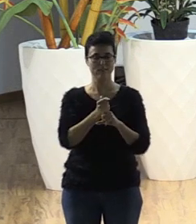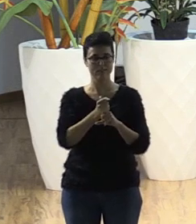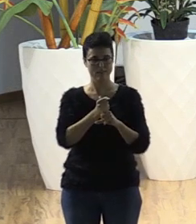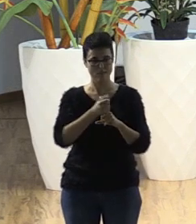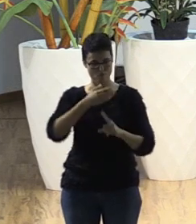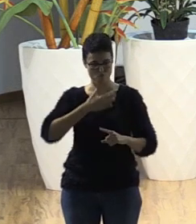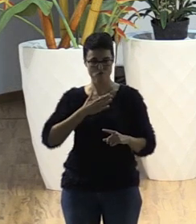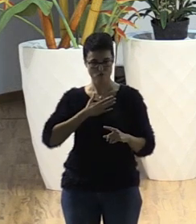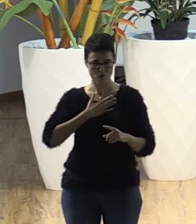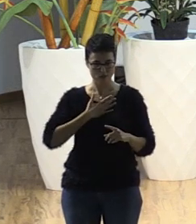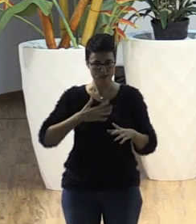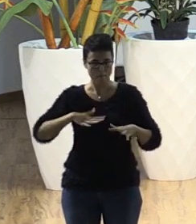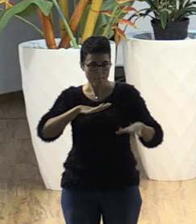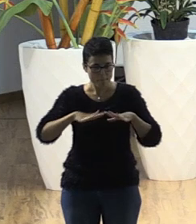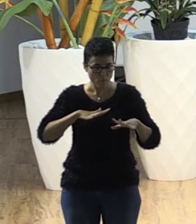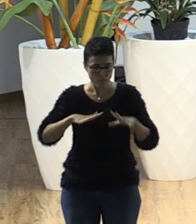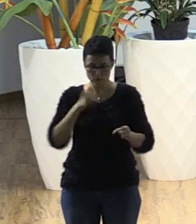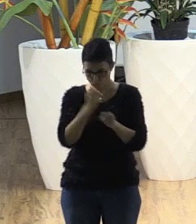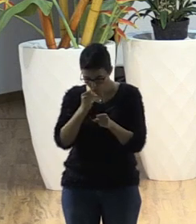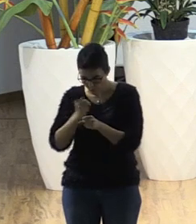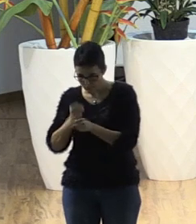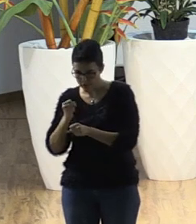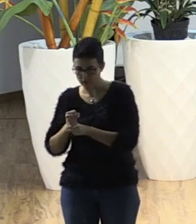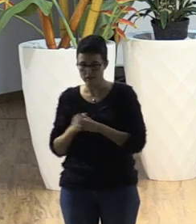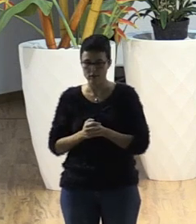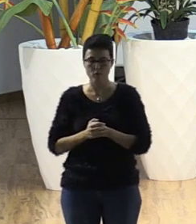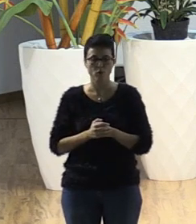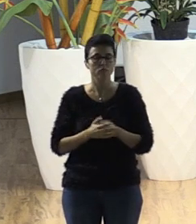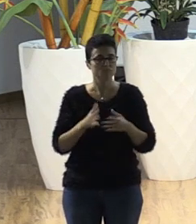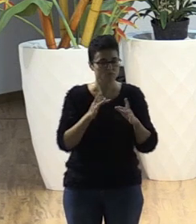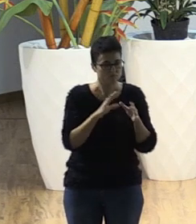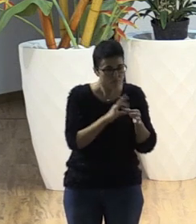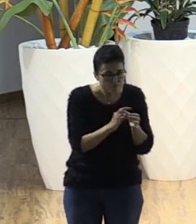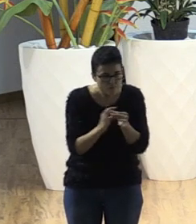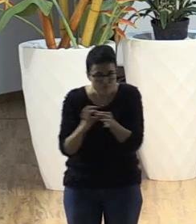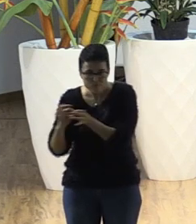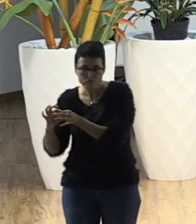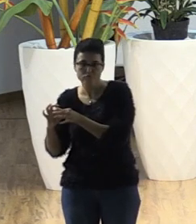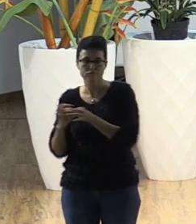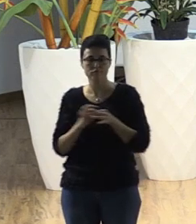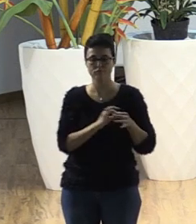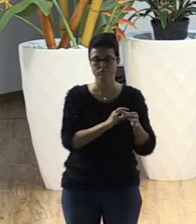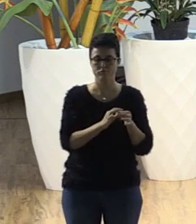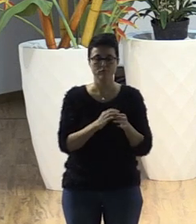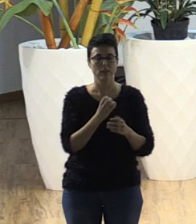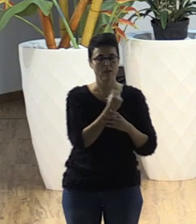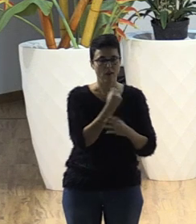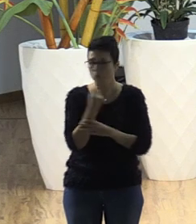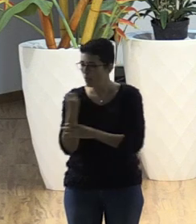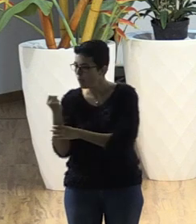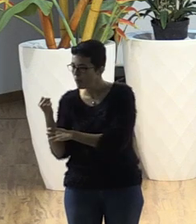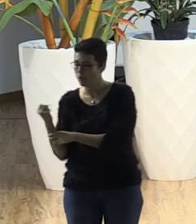capacidad del movimiento obrero, con muchos aliados, de establecer un pacto para